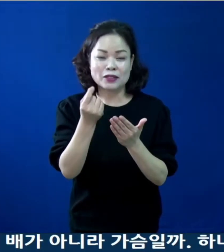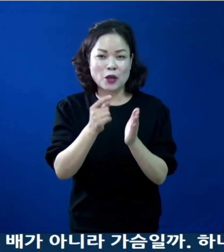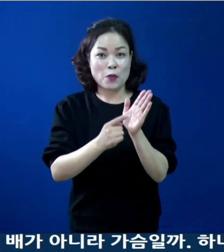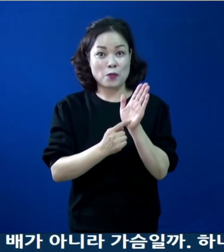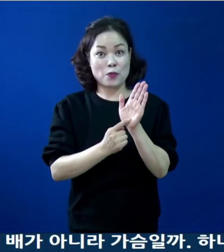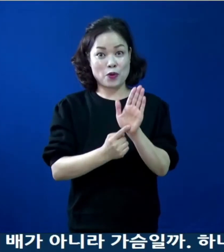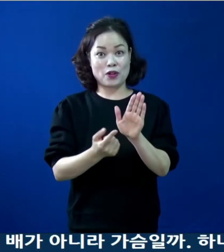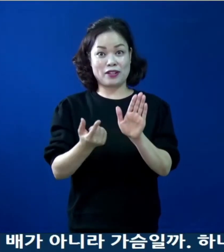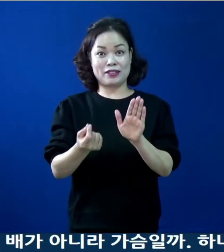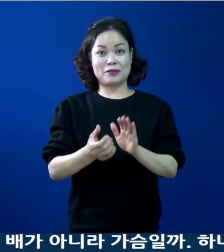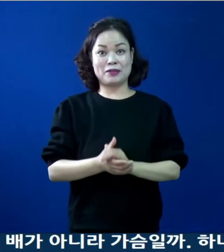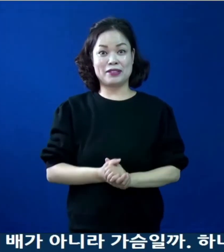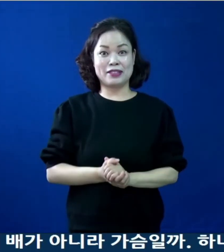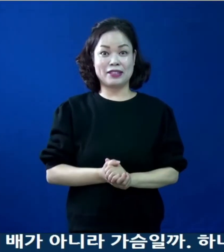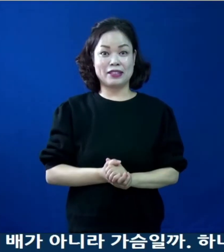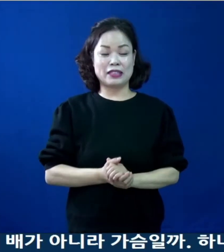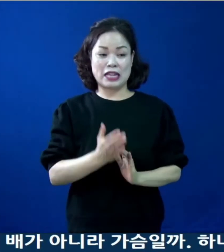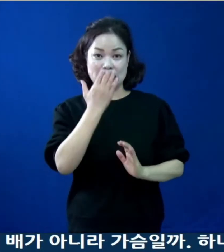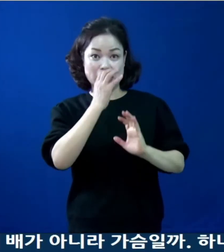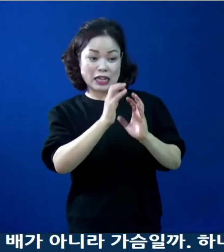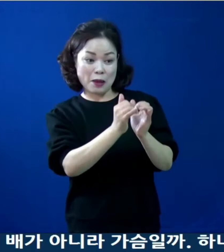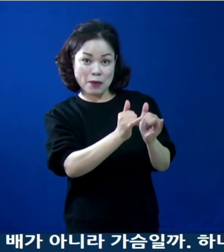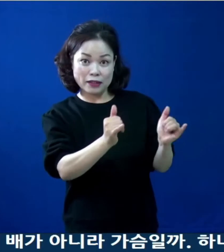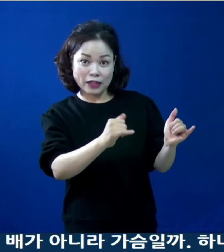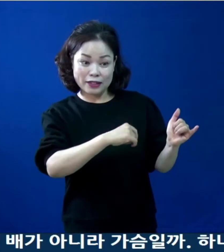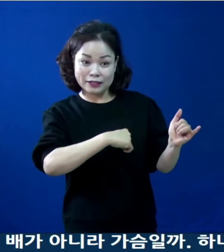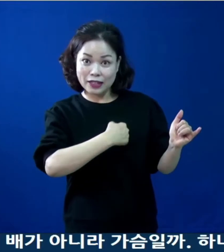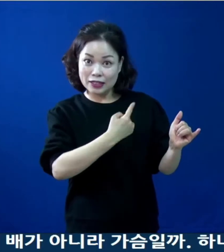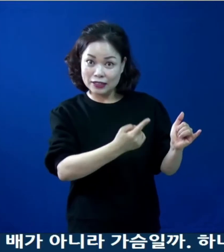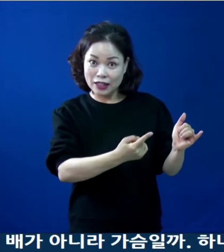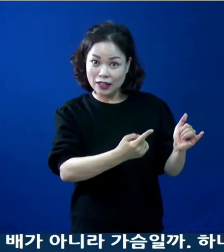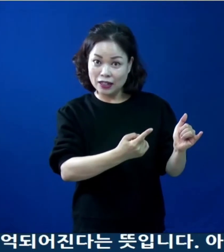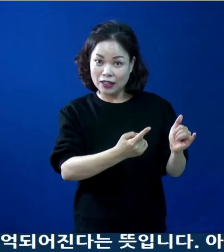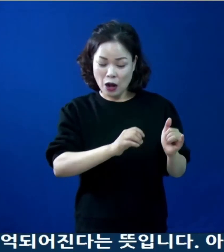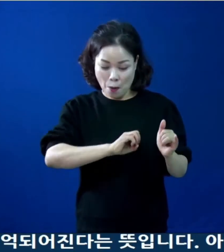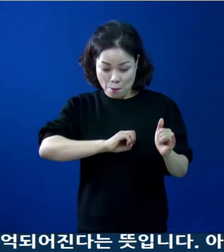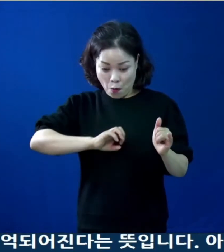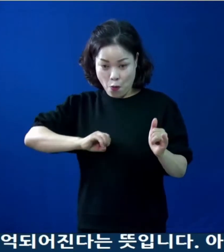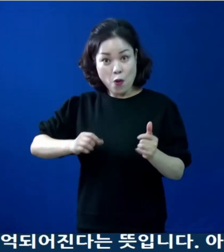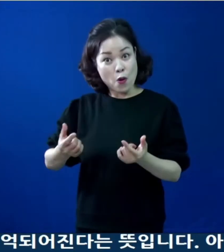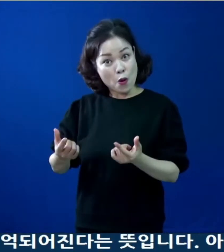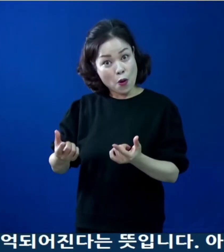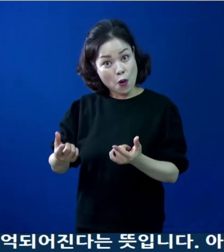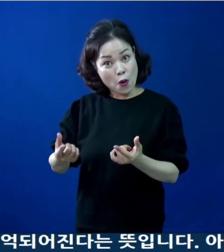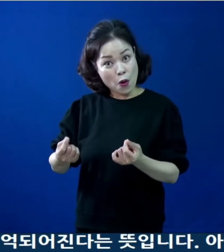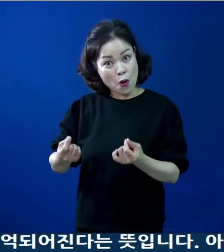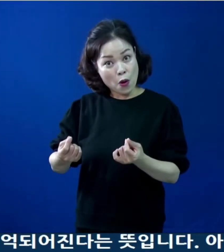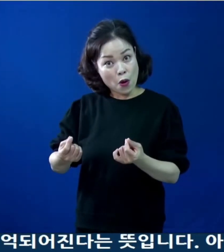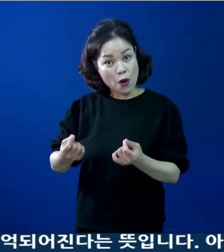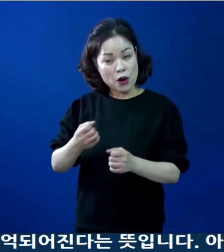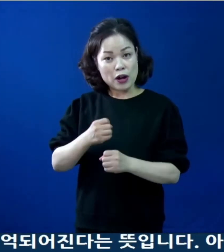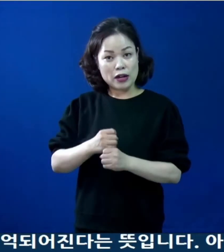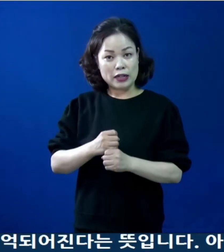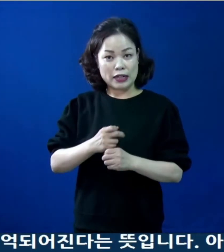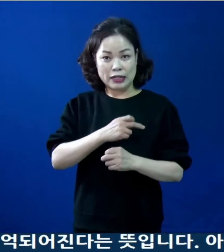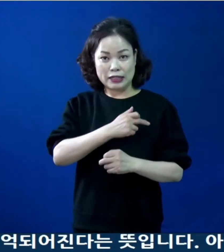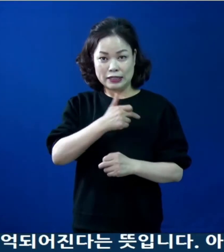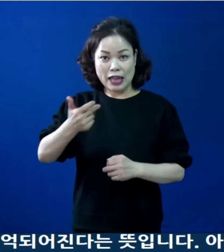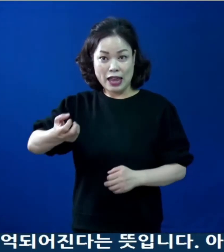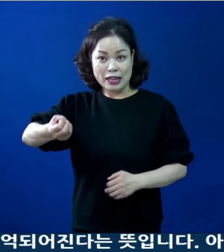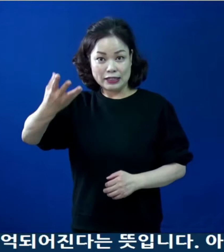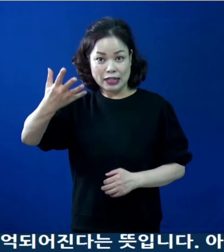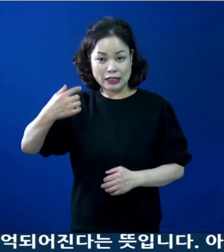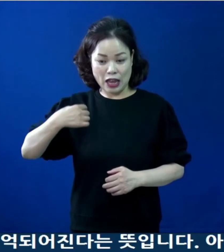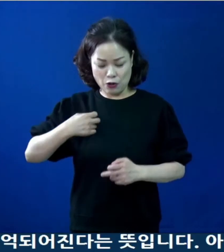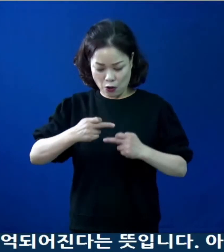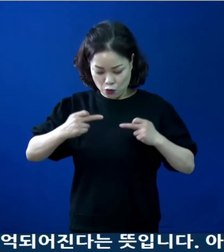표현하는 것 같습니다. 이스라엘 백성들은 자기가 보석처럼 대제사장의 흉패에